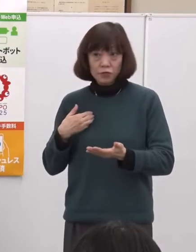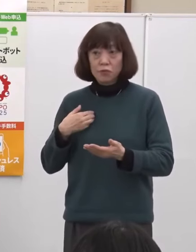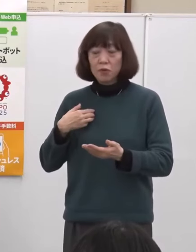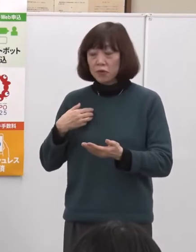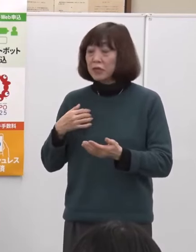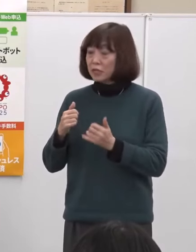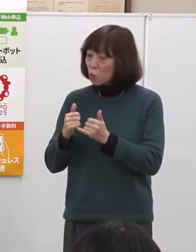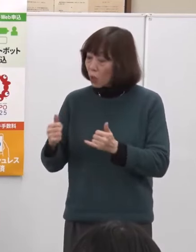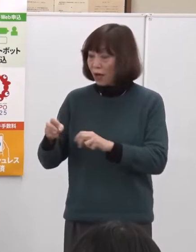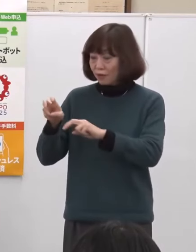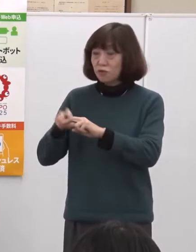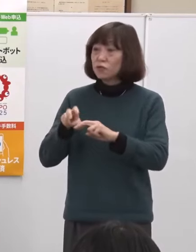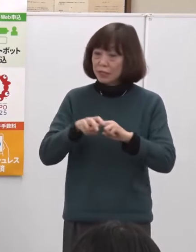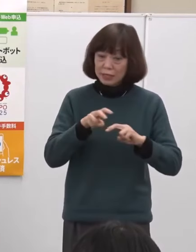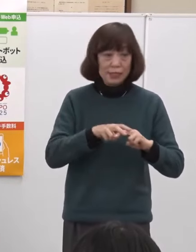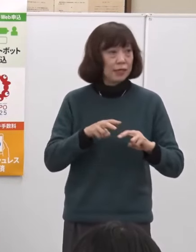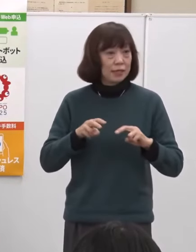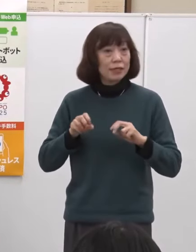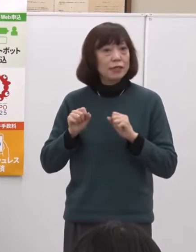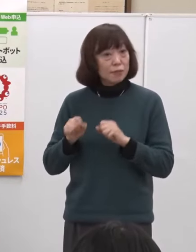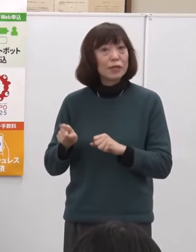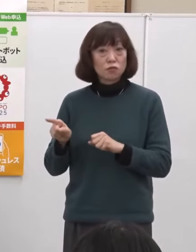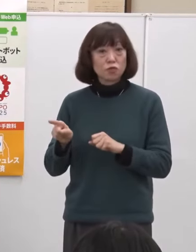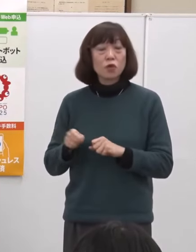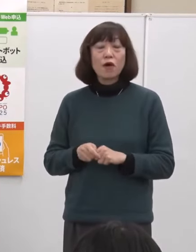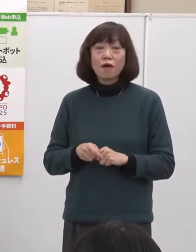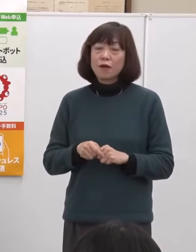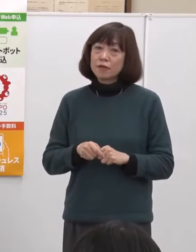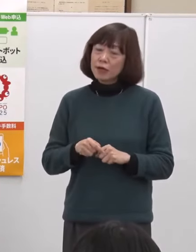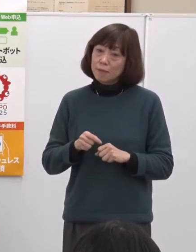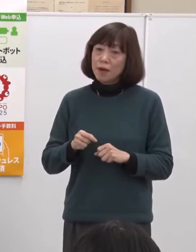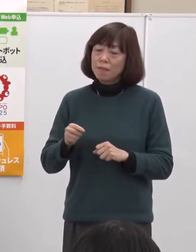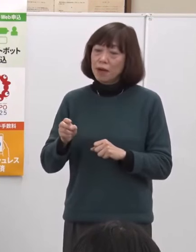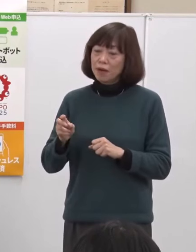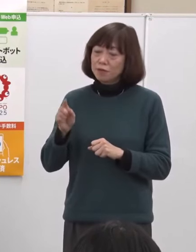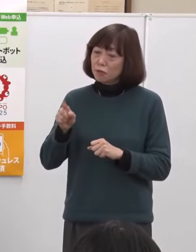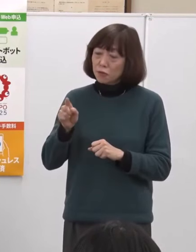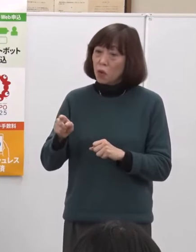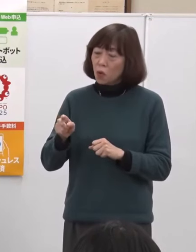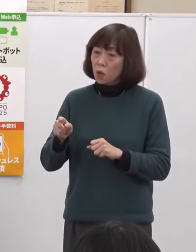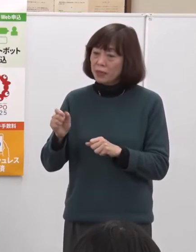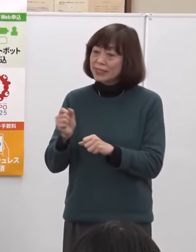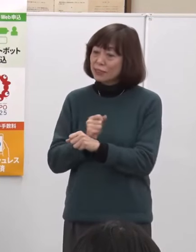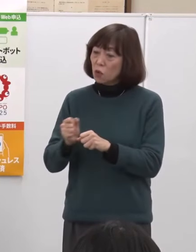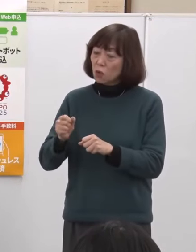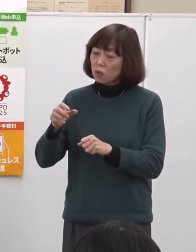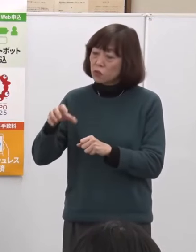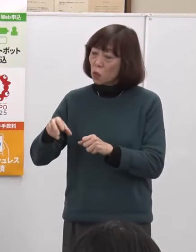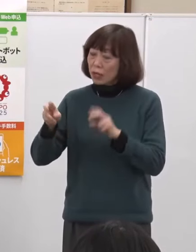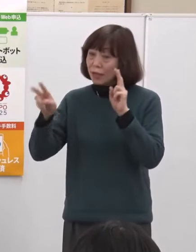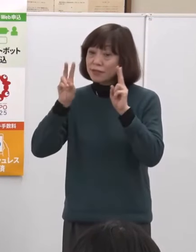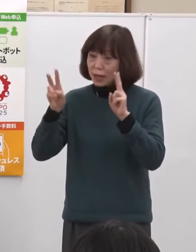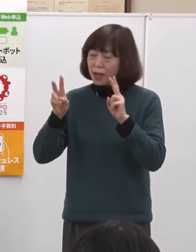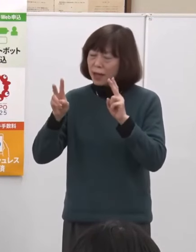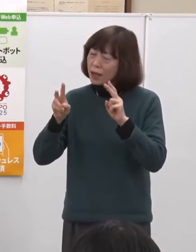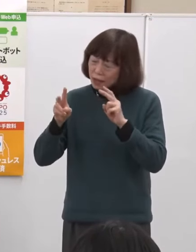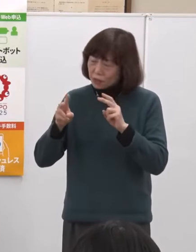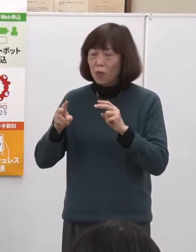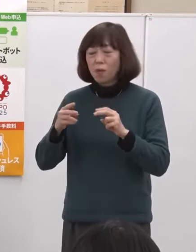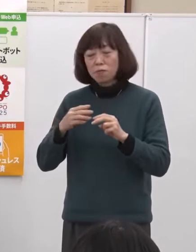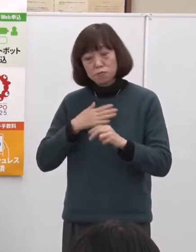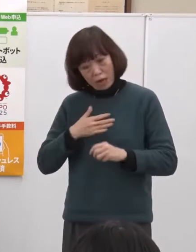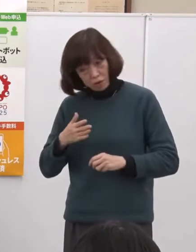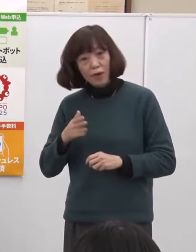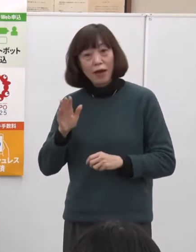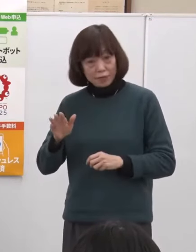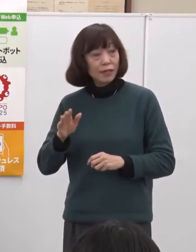ています。そういった中で、ちょっと事業者への不信感であったり説明不足というご意見があったことはこれは受け止めてお